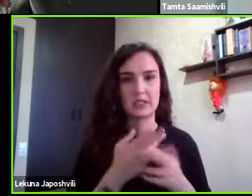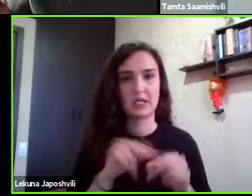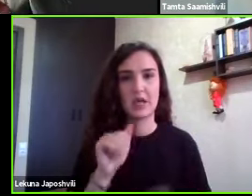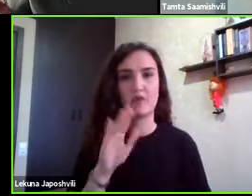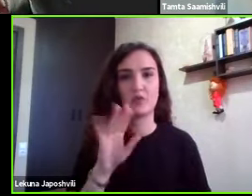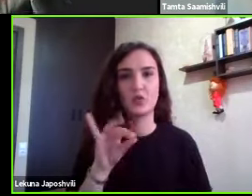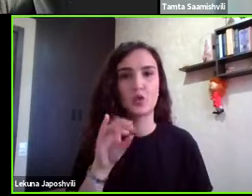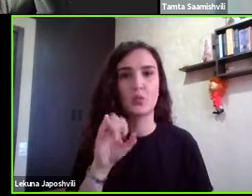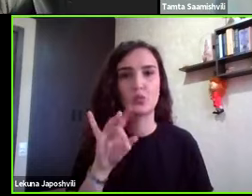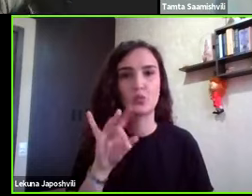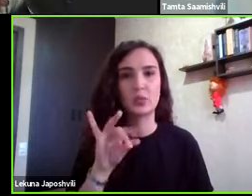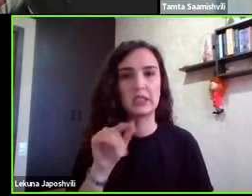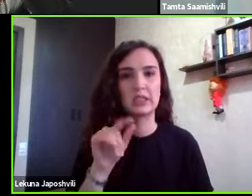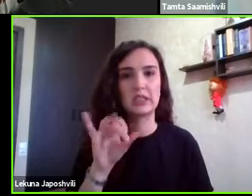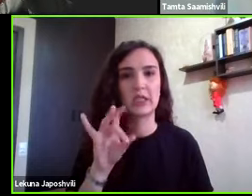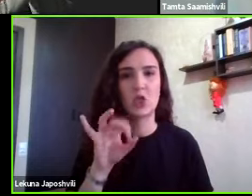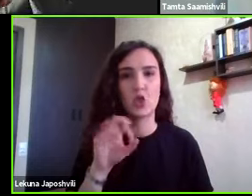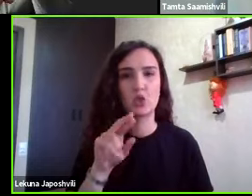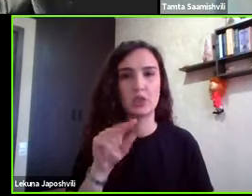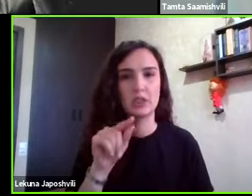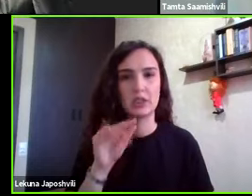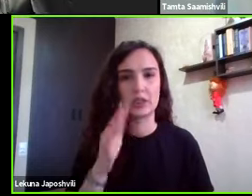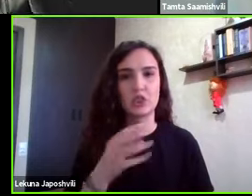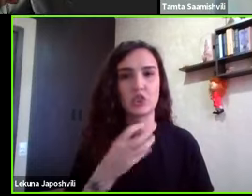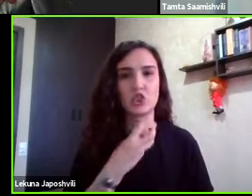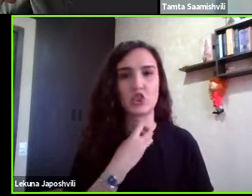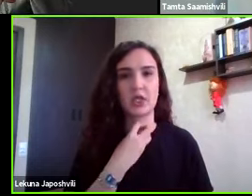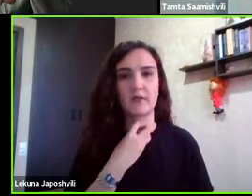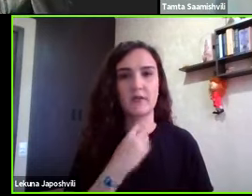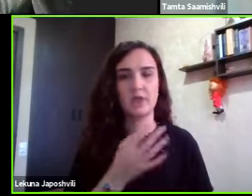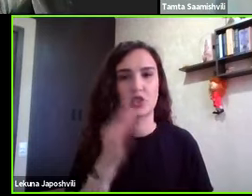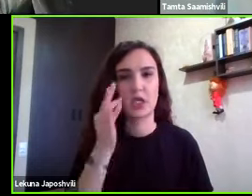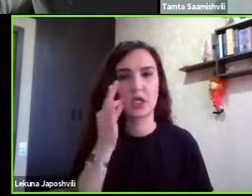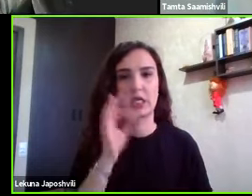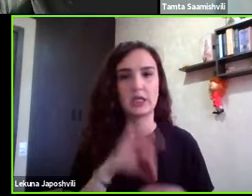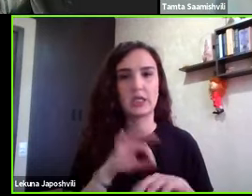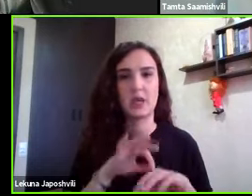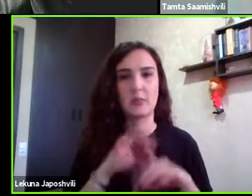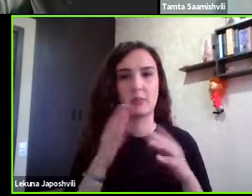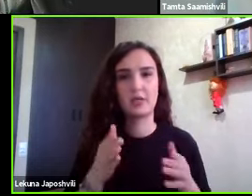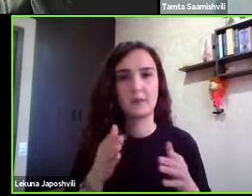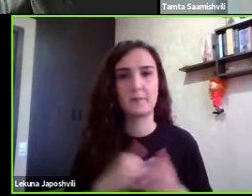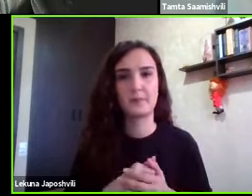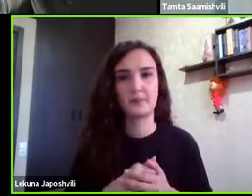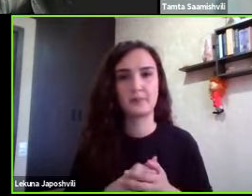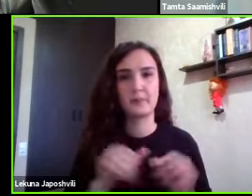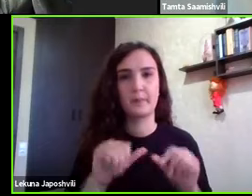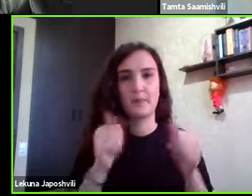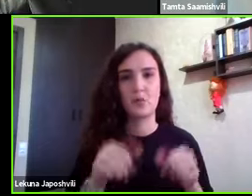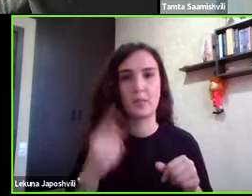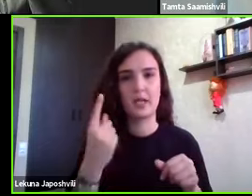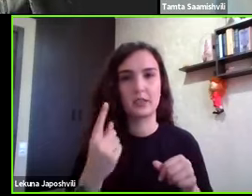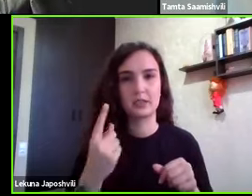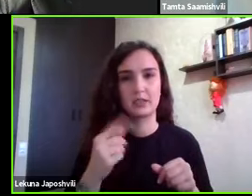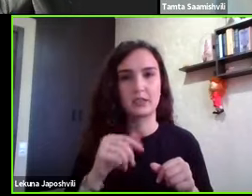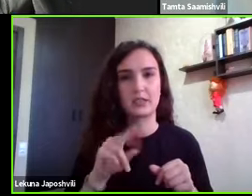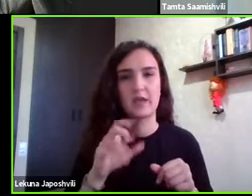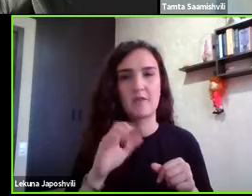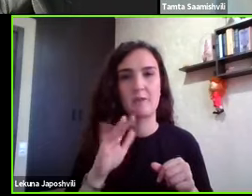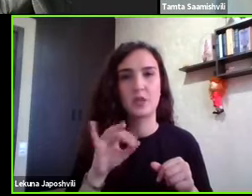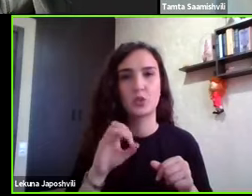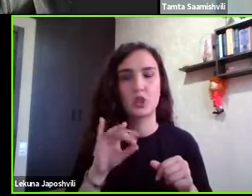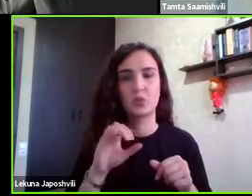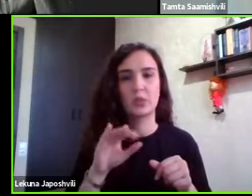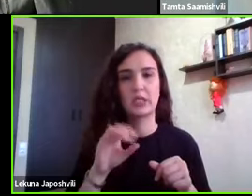აუტოიმუნური თიროიდიტი, დიფუზური ტოქსიური ჩიყვი, შაქრიან დიაბეტი ტიპი 1, რევმატოიდული